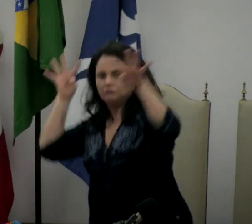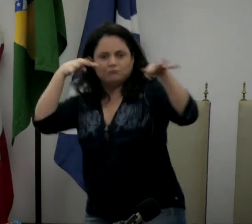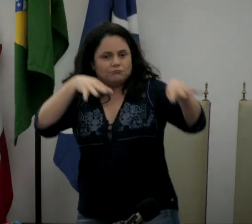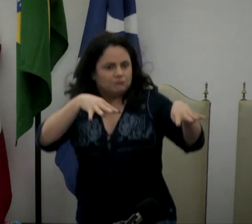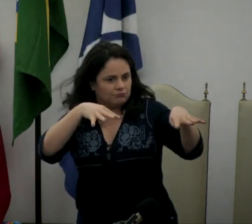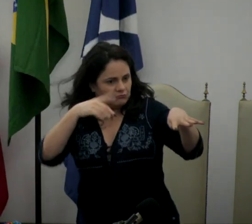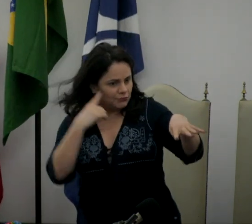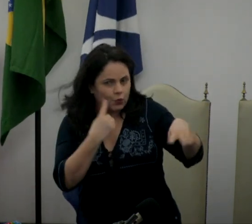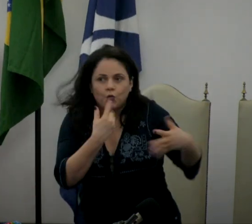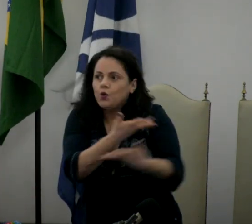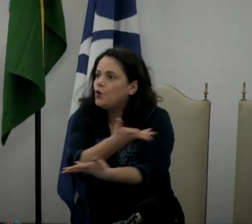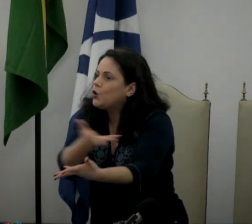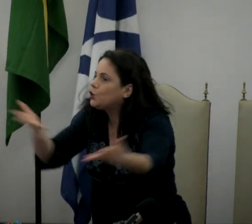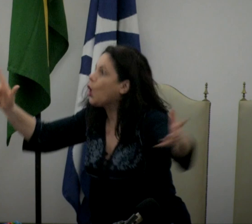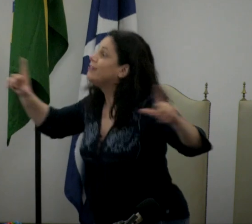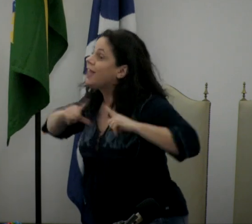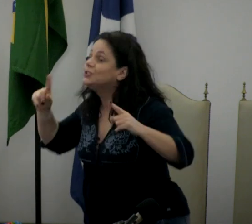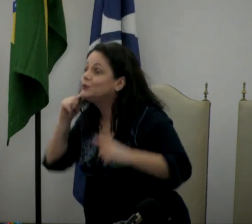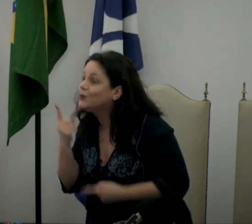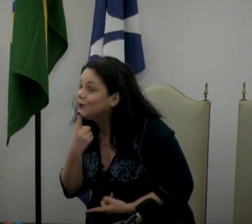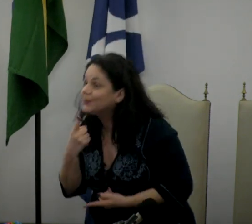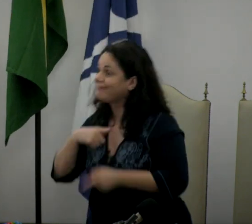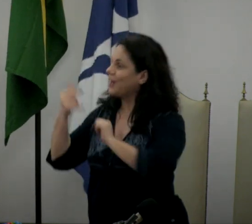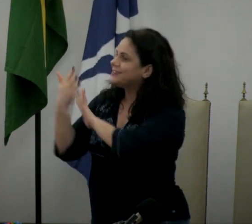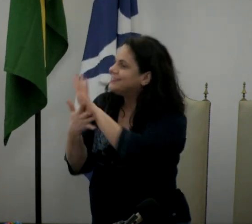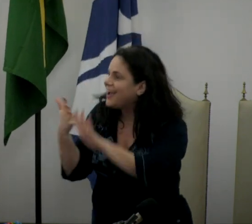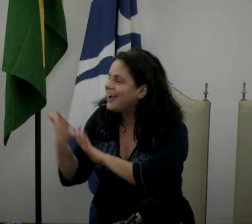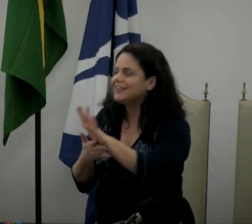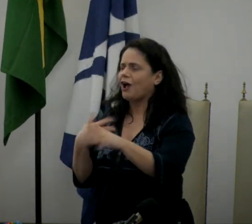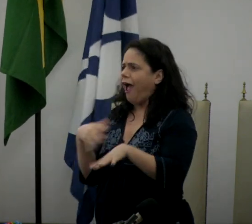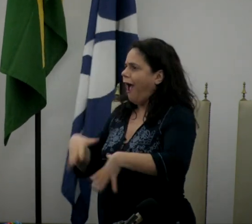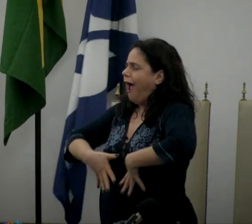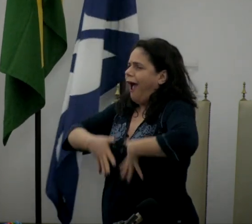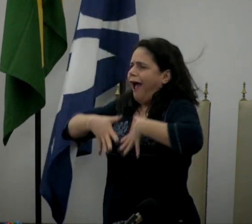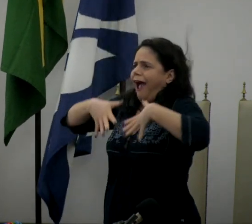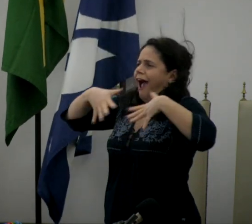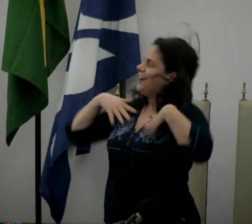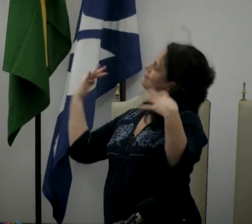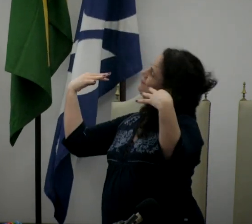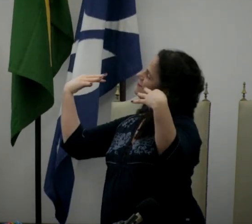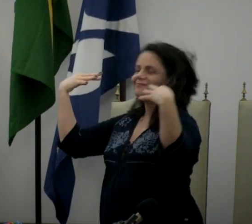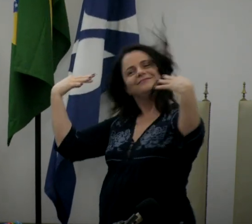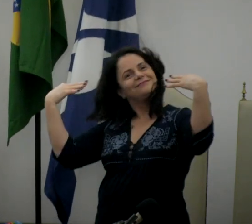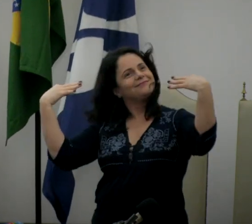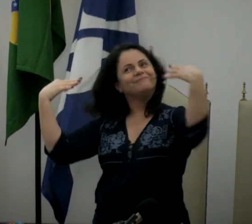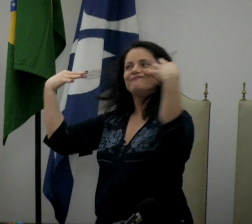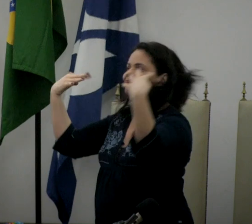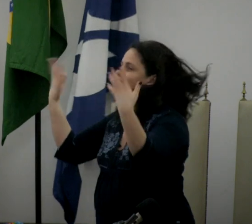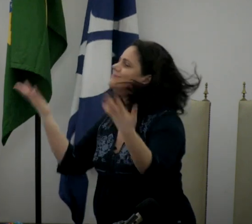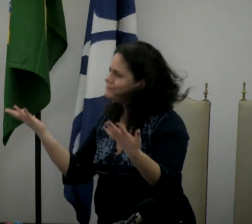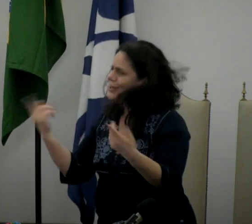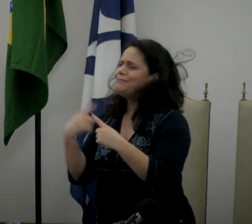a surdez. E aí, por conta de um tema de redação, as pessoas falaram assim, nossa, tem surdos? Existe língua de sinais? E eu fiquei muito